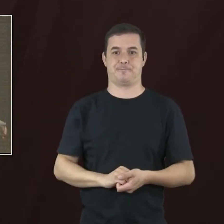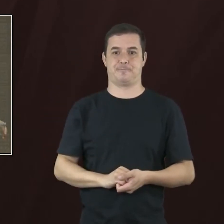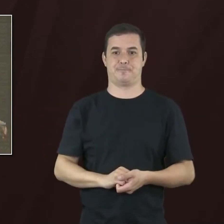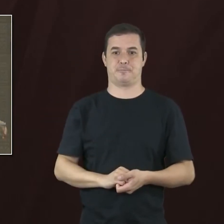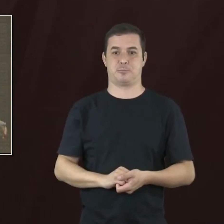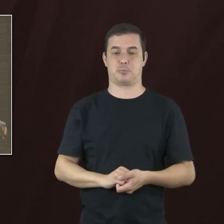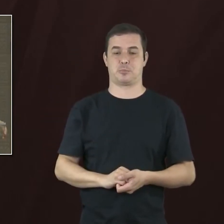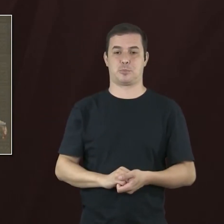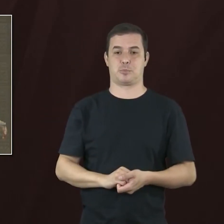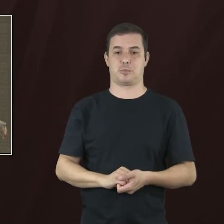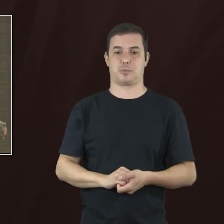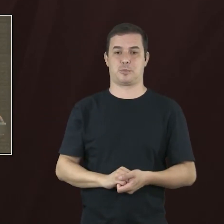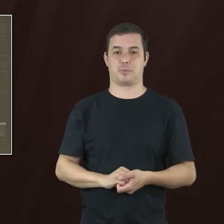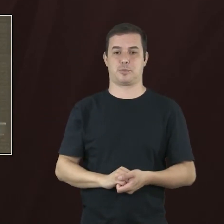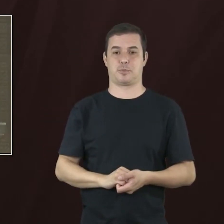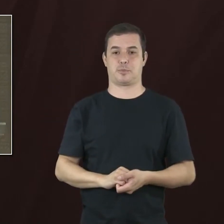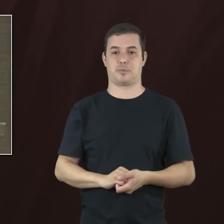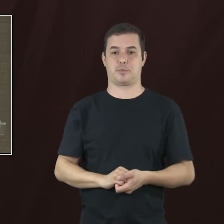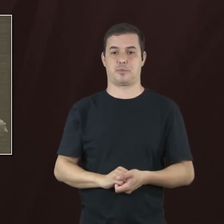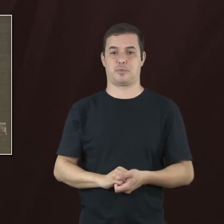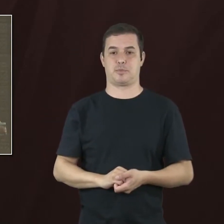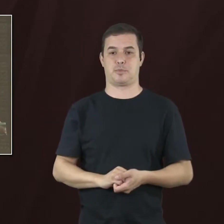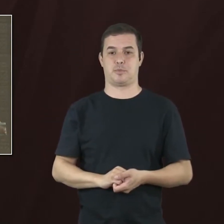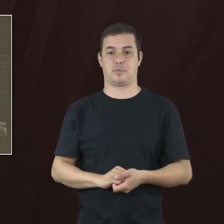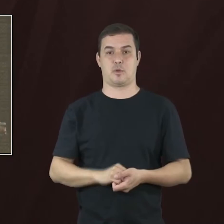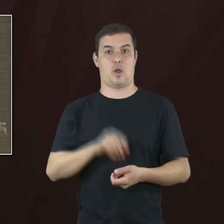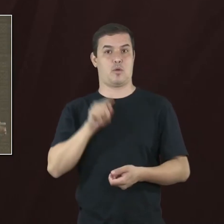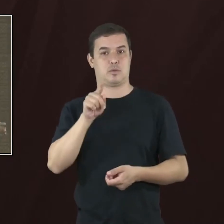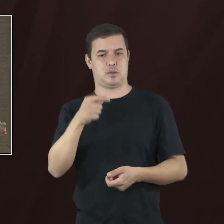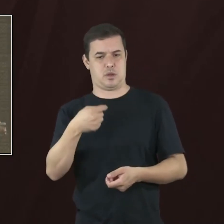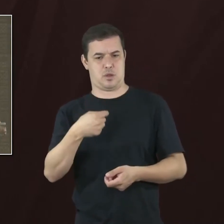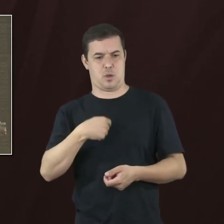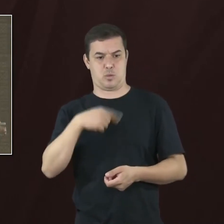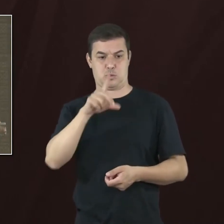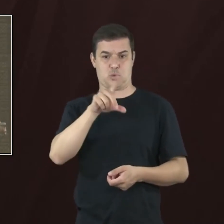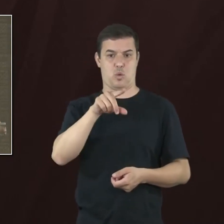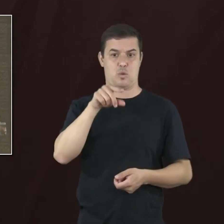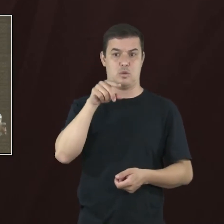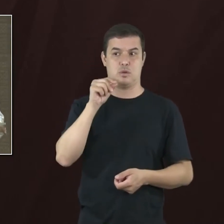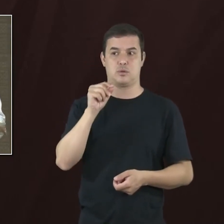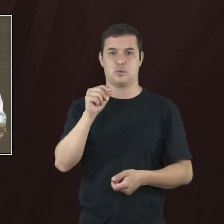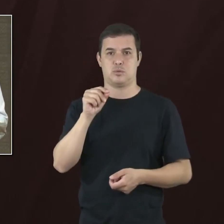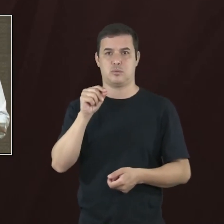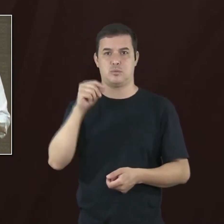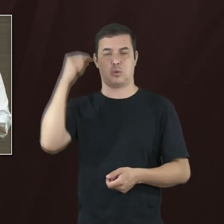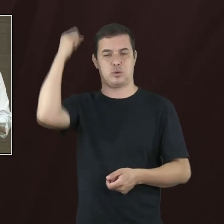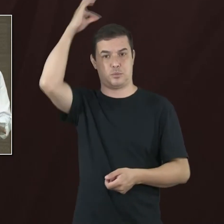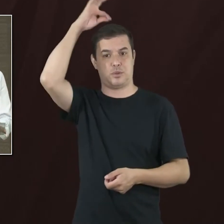O Espírito foi buscar você não sei de onde e trouxe você aqui.